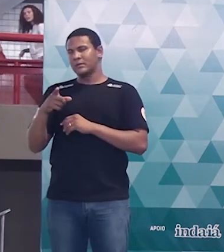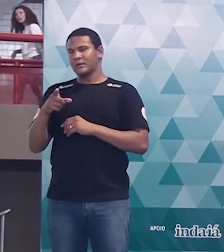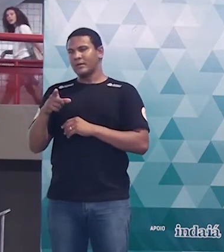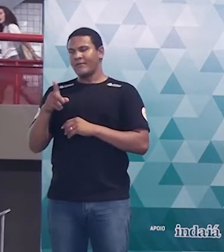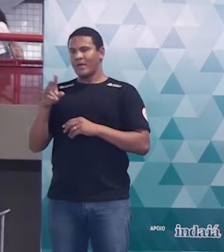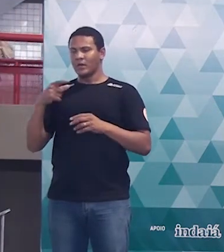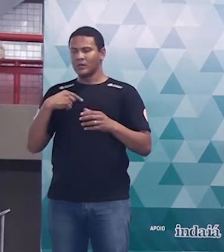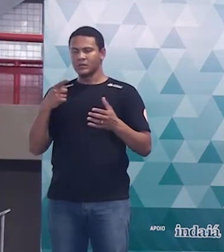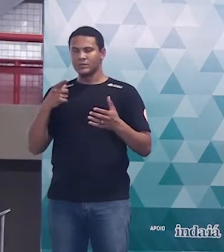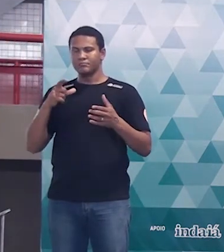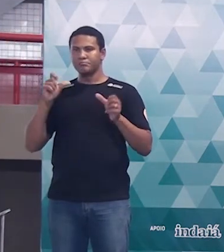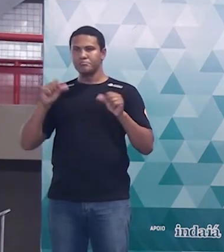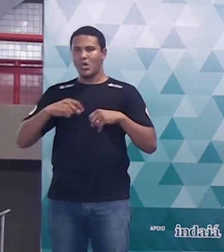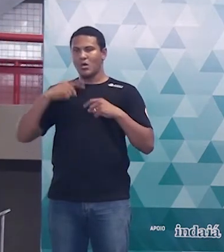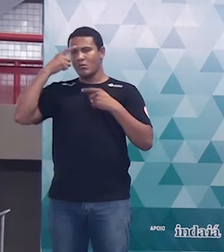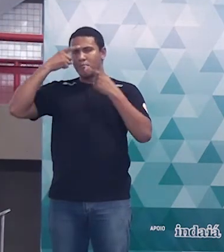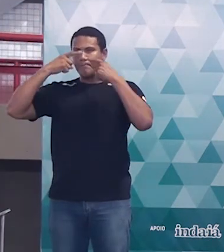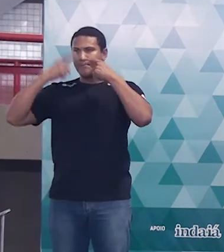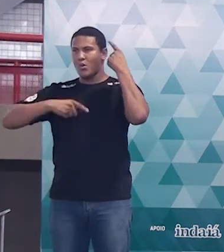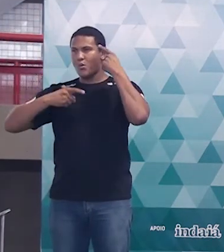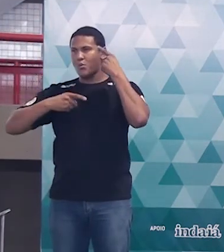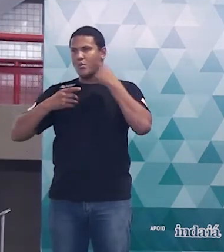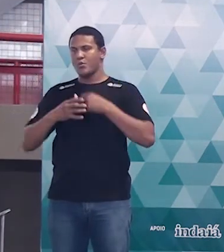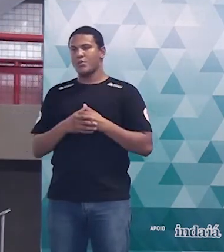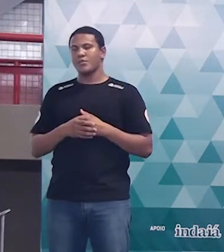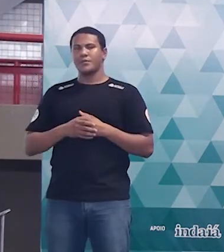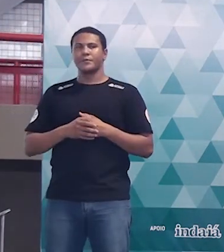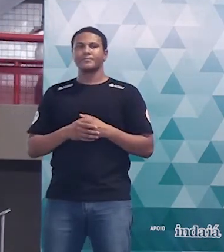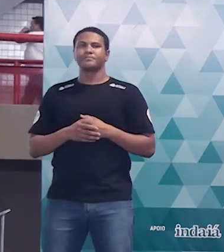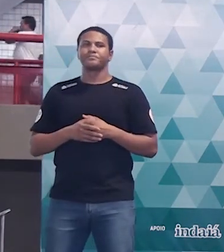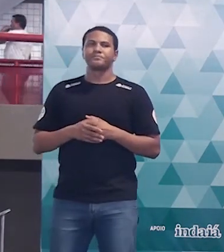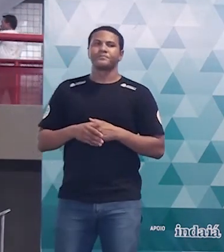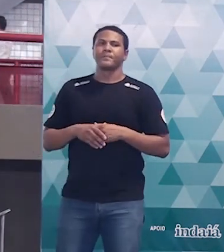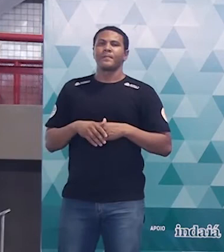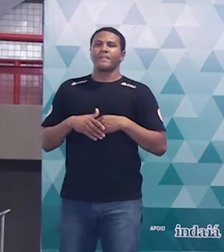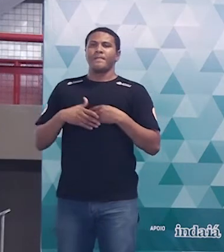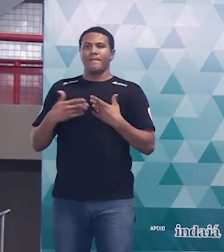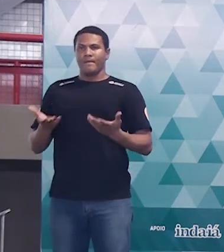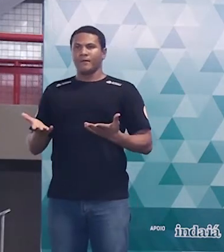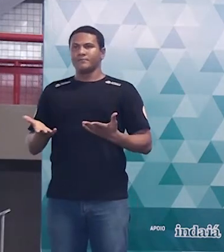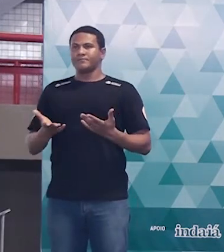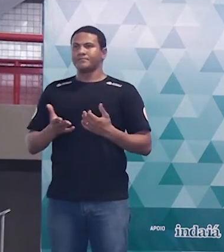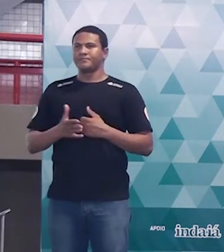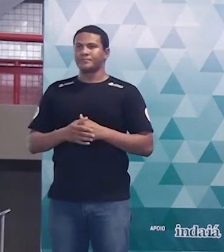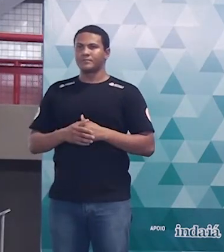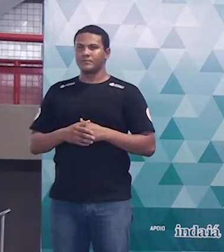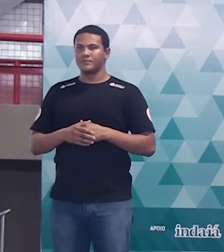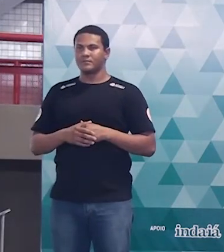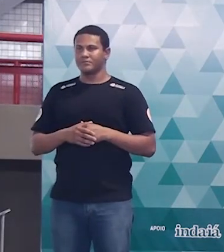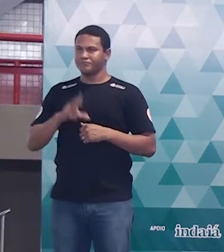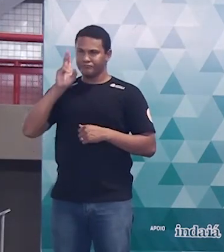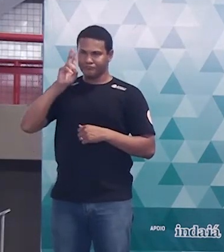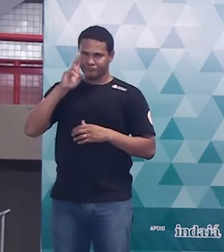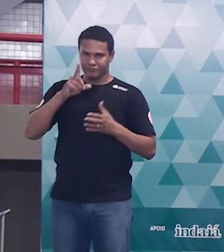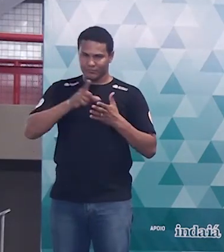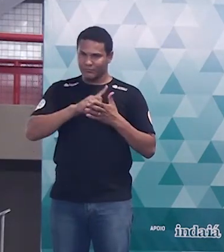questão sequer. Bom, lembram agora há pouco vocês? Nós pegamos,